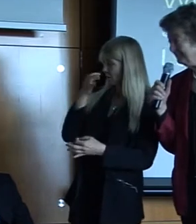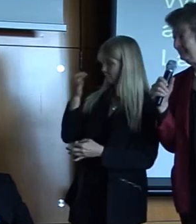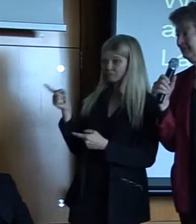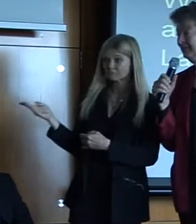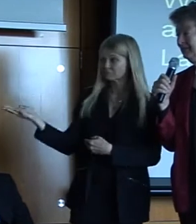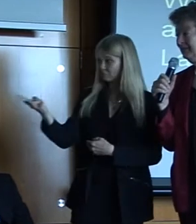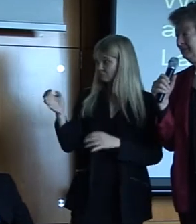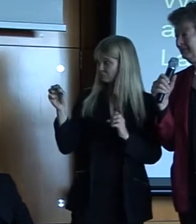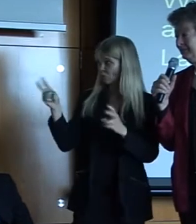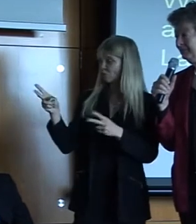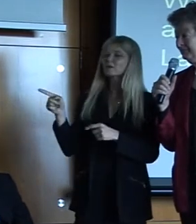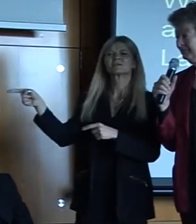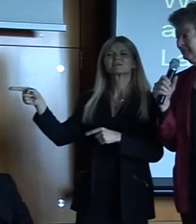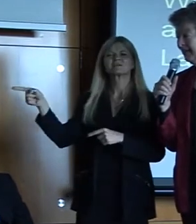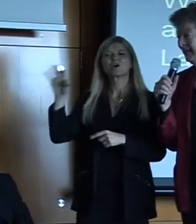hier?